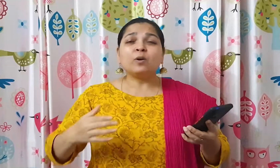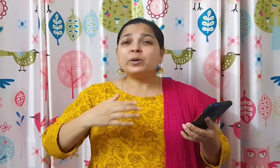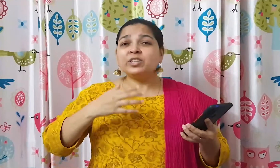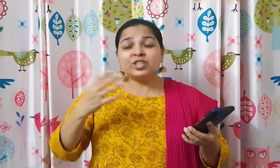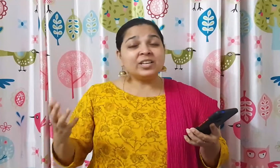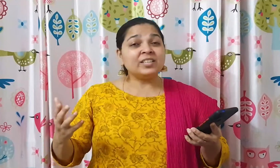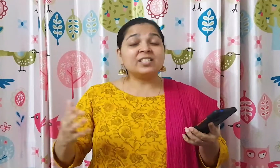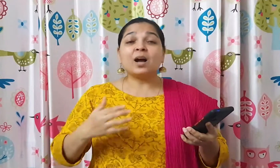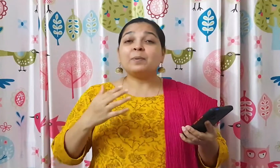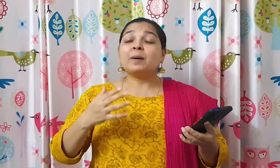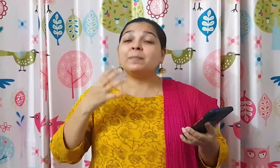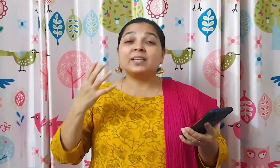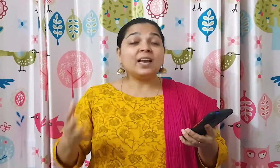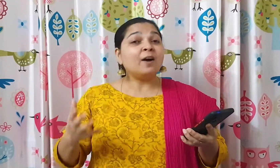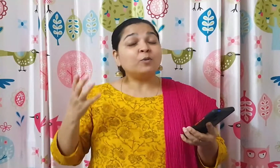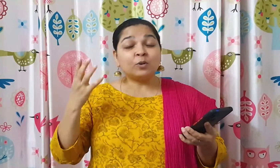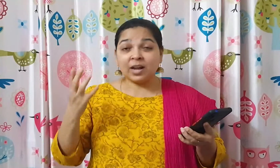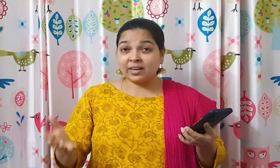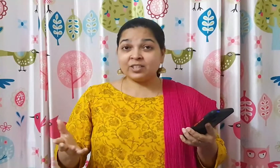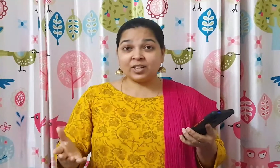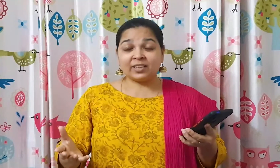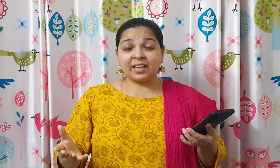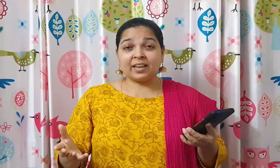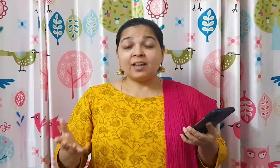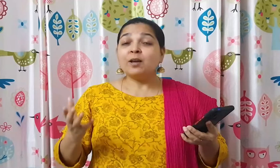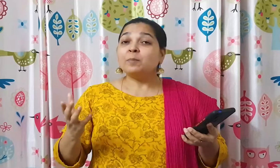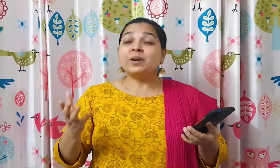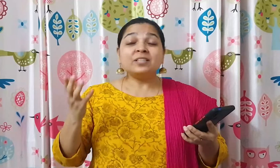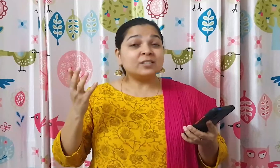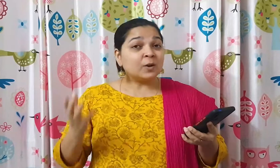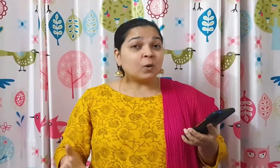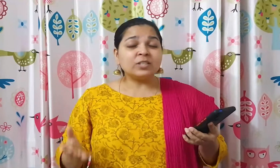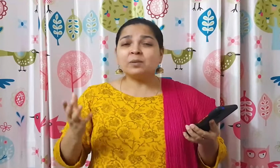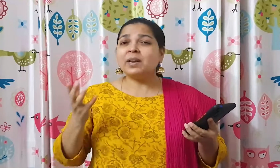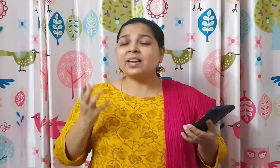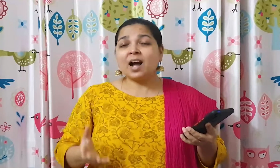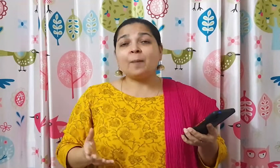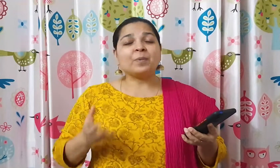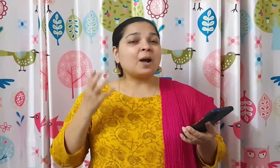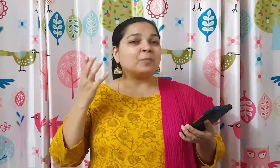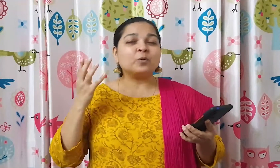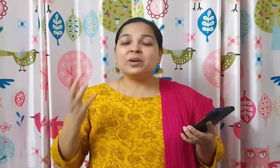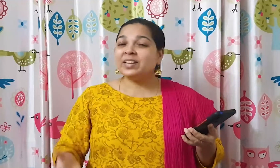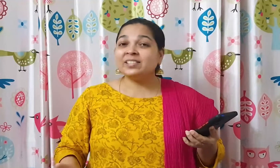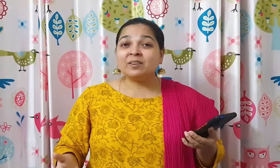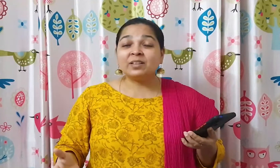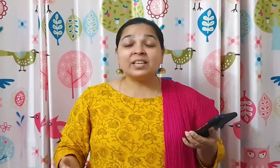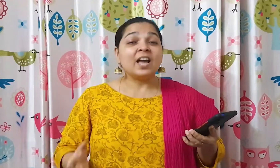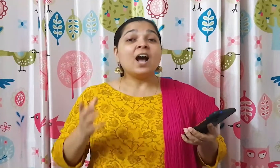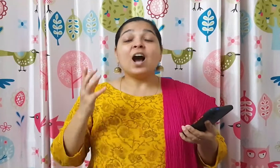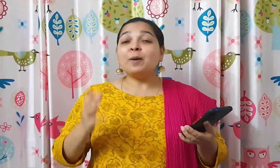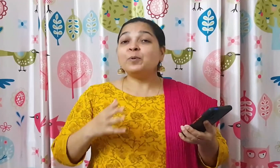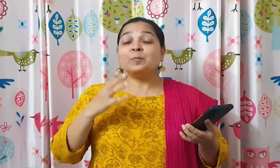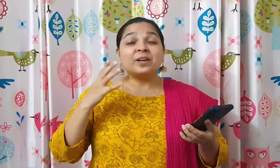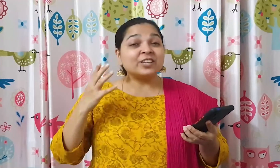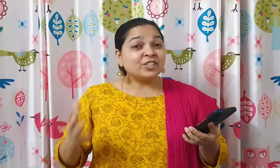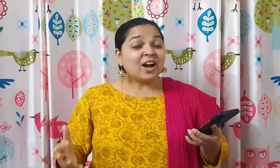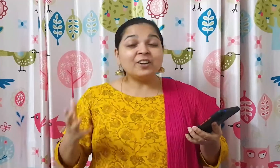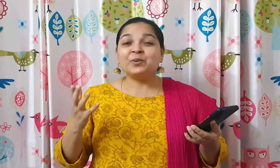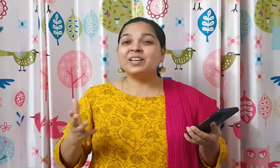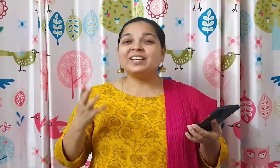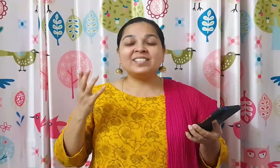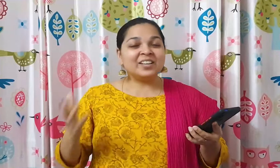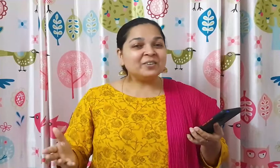কিন্তু প্ৰশ্ন হয় আপুনি কি বিচাৰে, আপুনি কেনেধৰণৰ পৰিৱৰ্তন বিচাৰে, আপোনাৰ কি ইচ্ছা